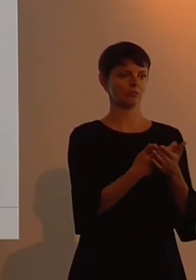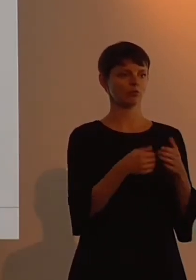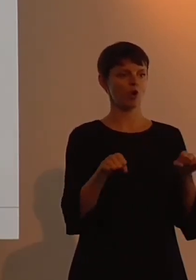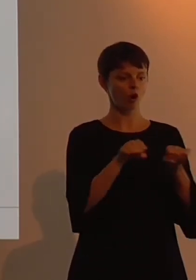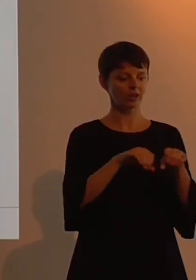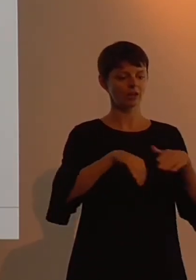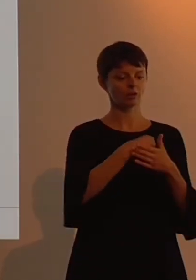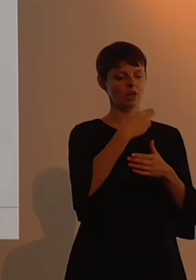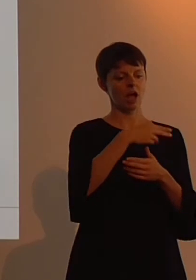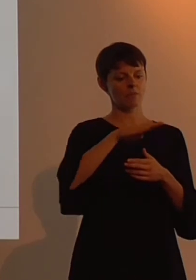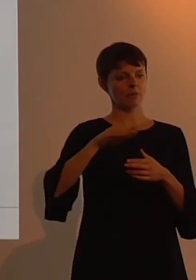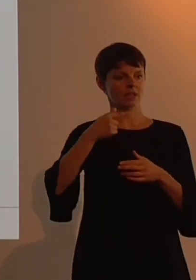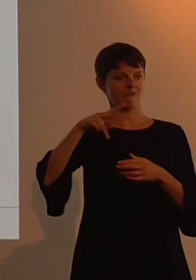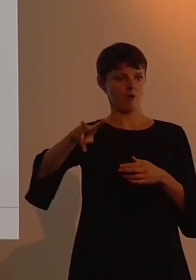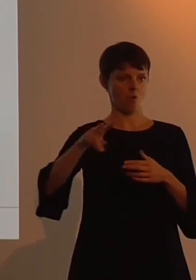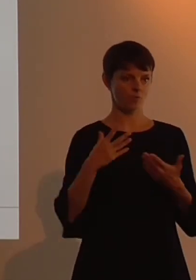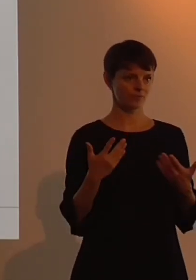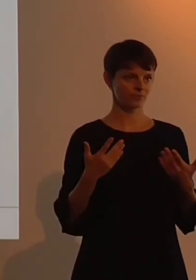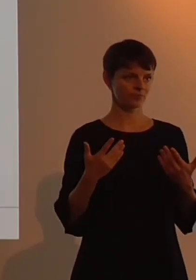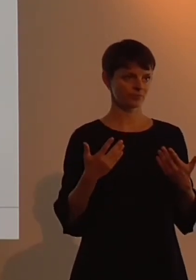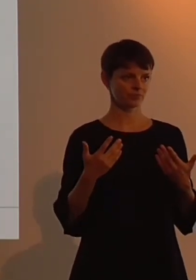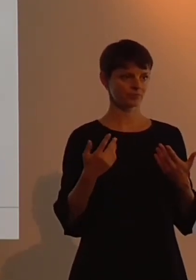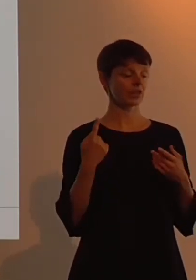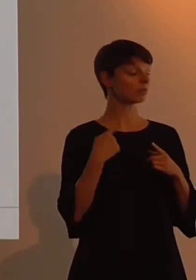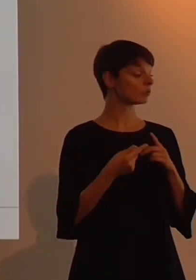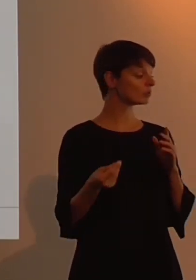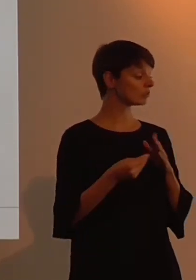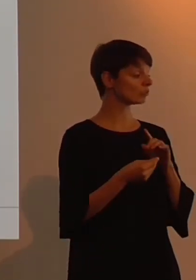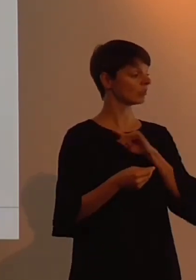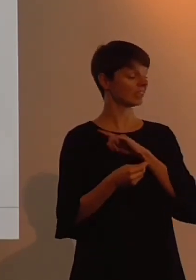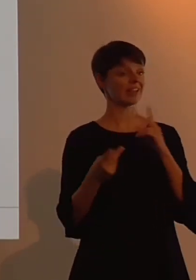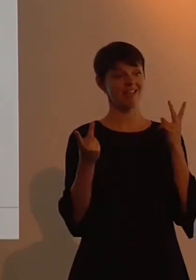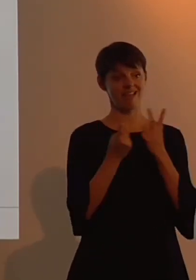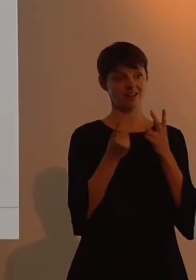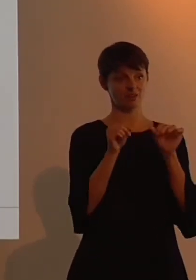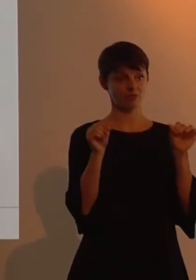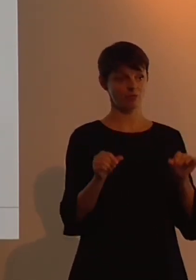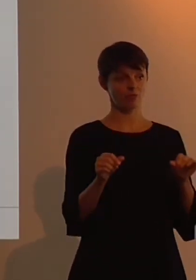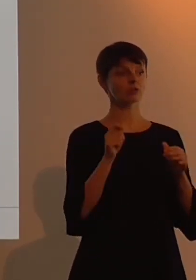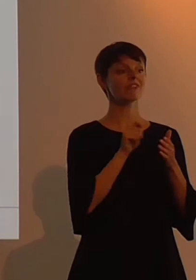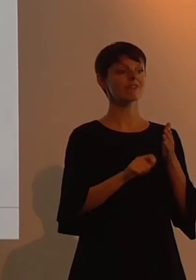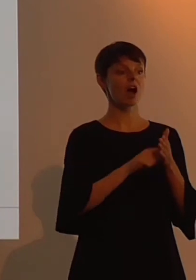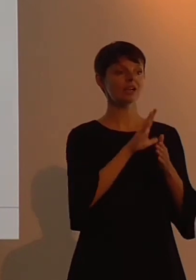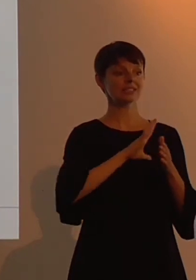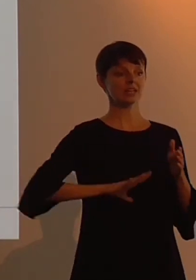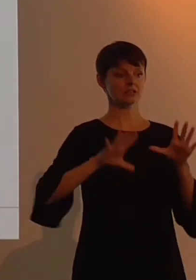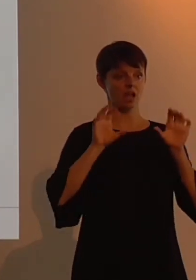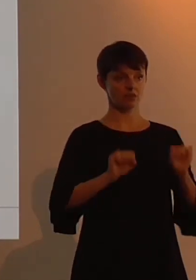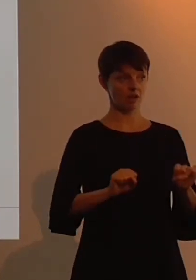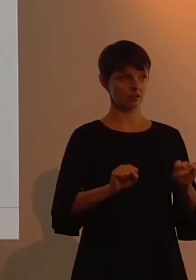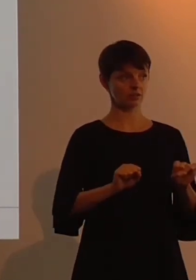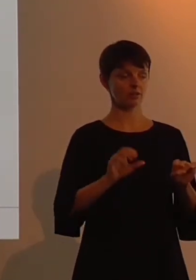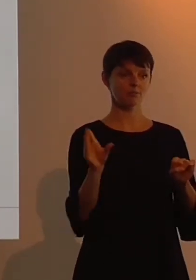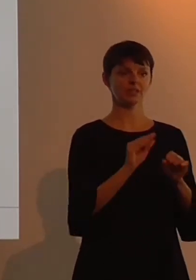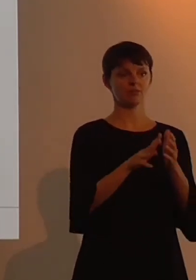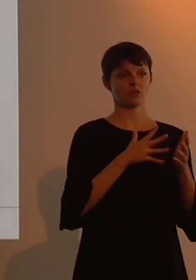Wir haben dort morgen von Frau Raab gehört. Sie hat auch gemerkt, dass sie das nicht gut, das Schriftproblem entsprechend auch Sachsen-Anhalt ihren Bericht eingestellt werden